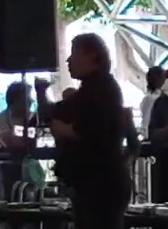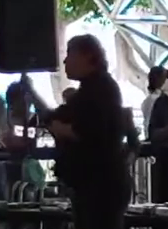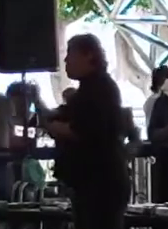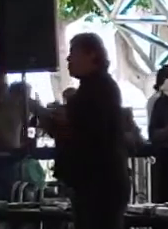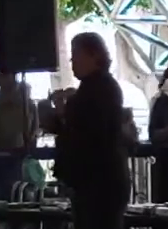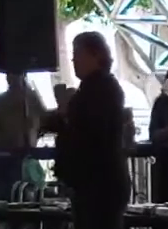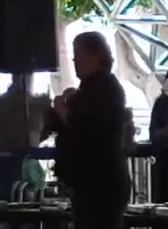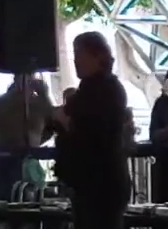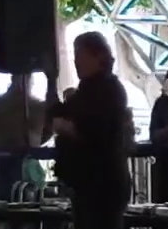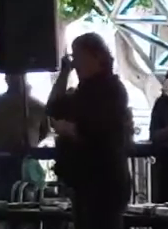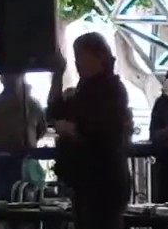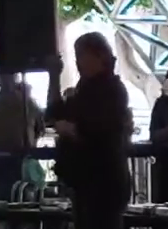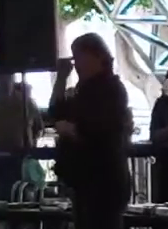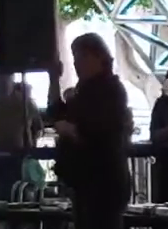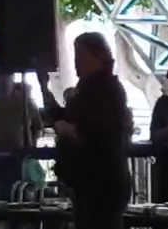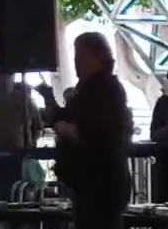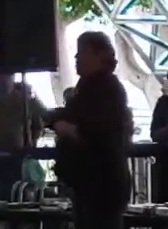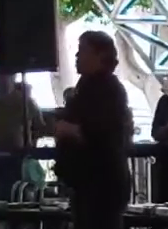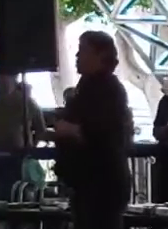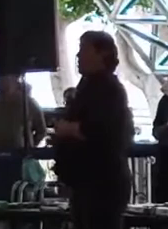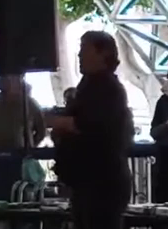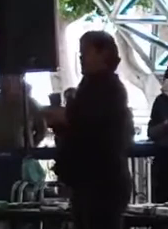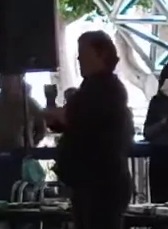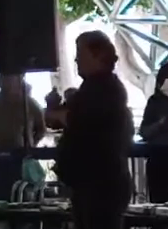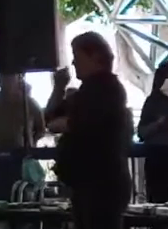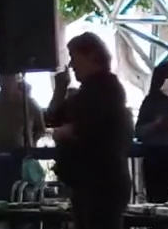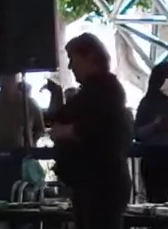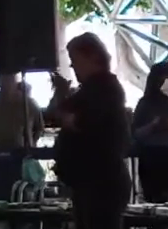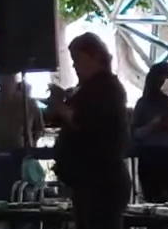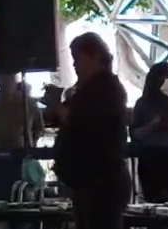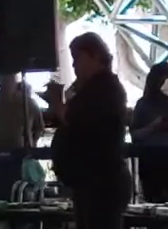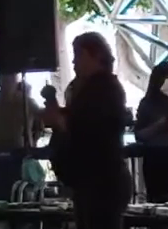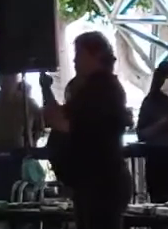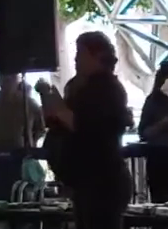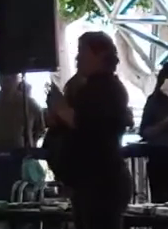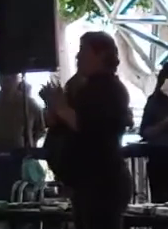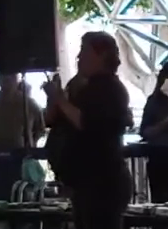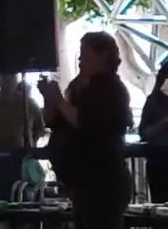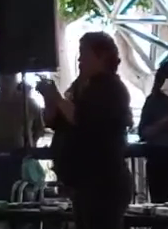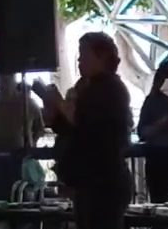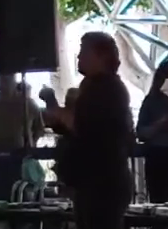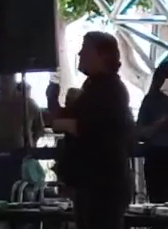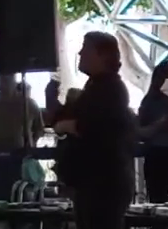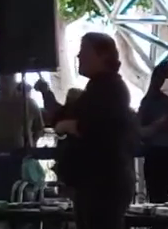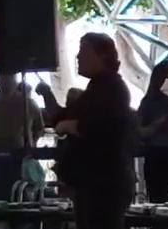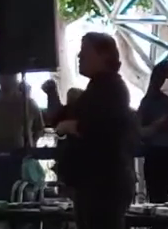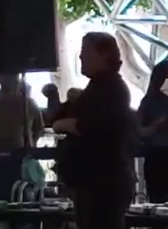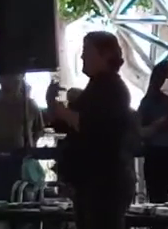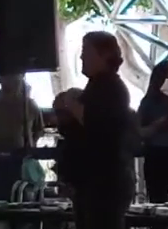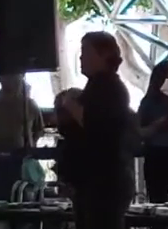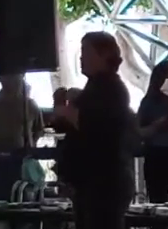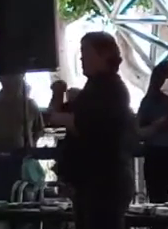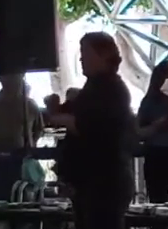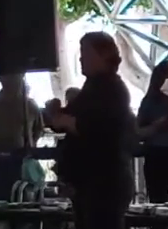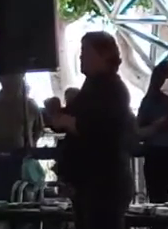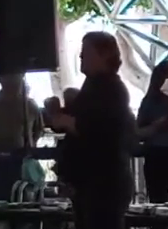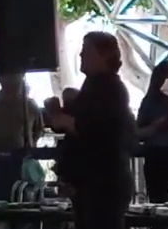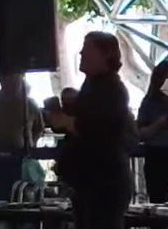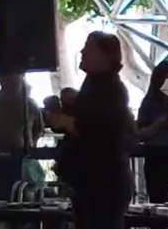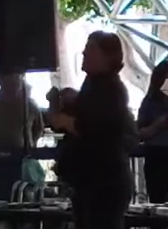mental, el gobierno del estado también va a dar ese apoyo de 2.800 pesos para las personas con